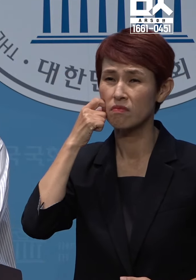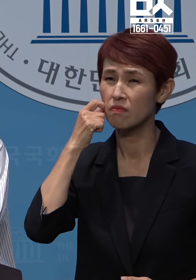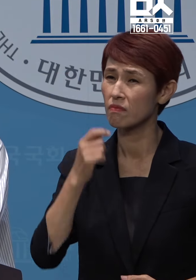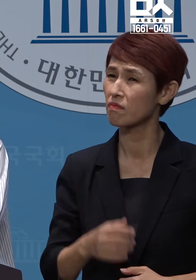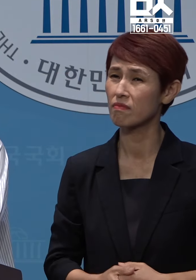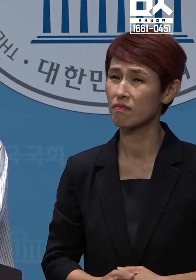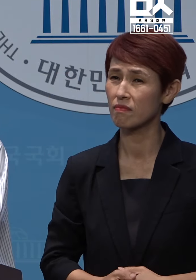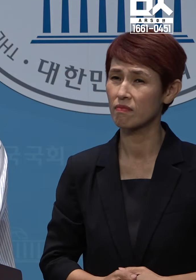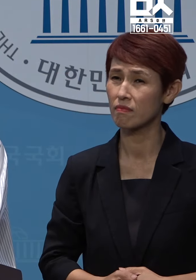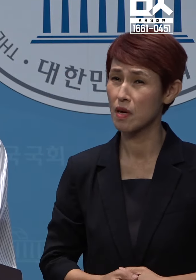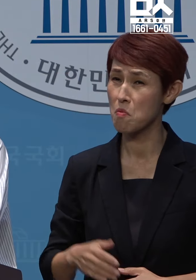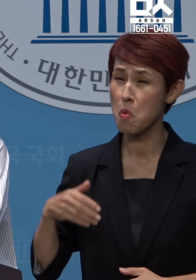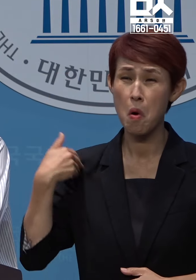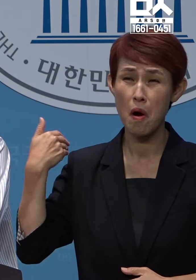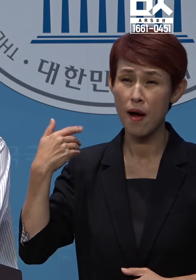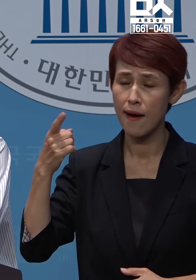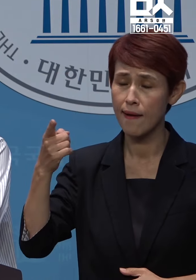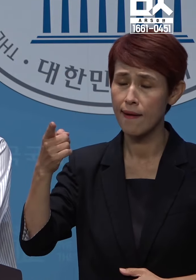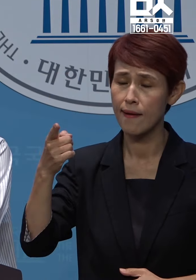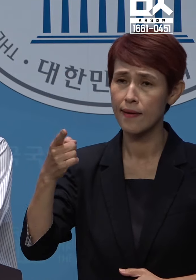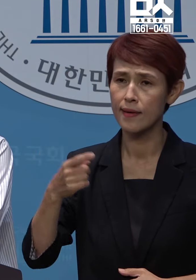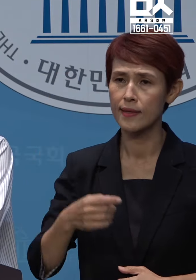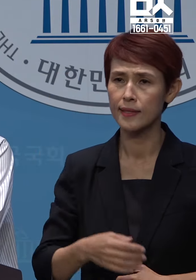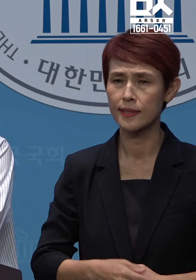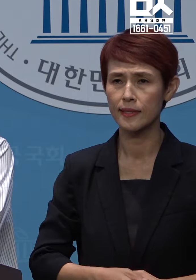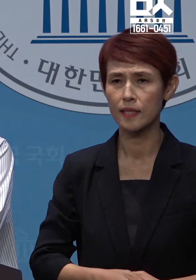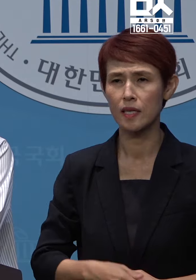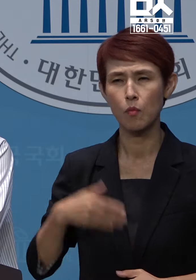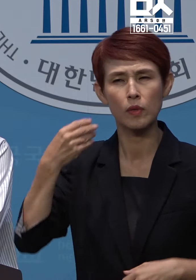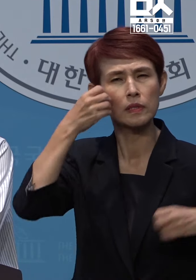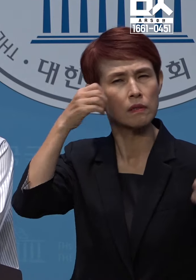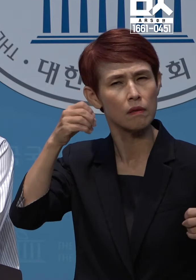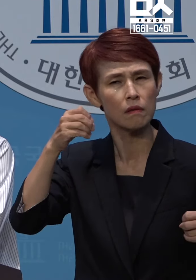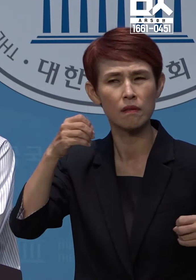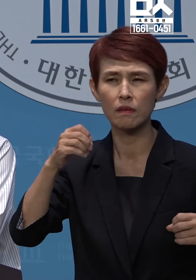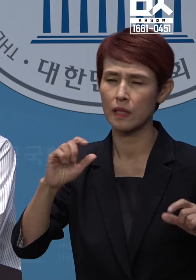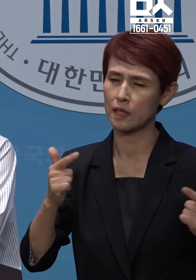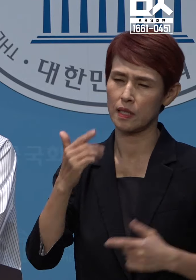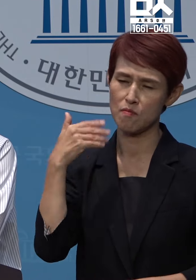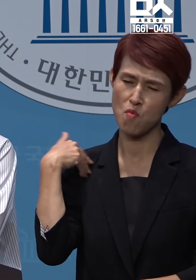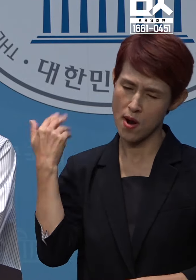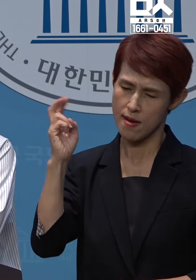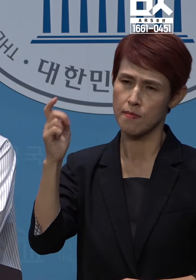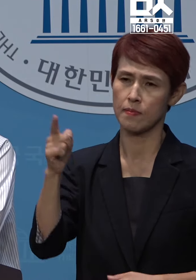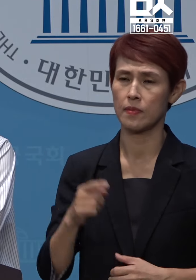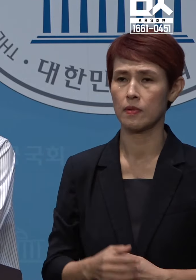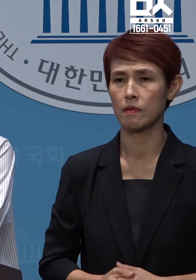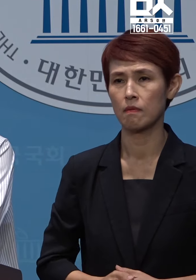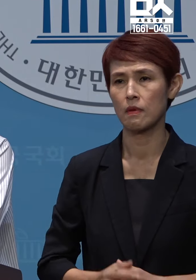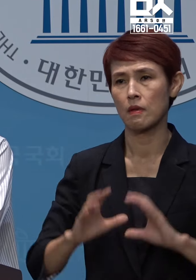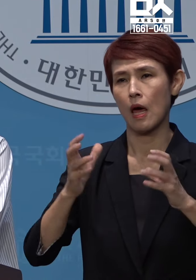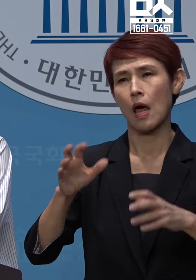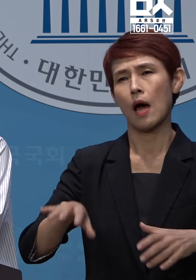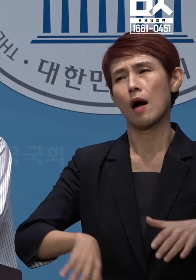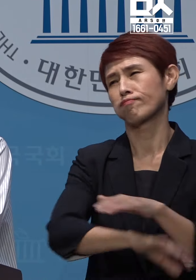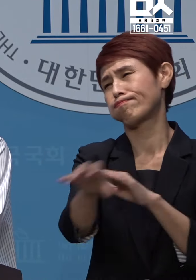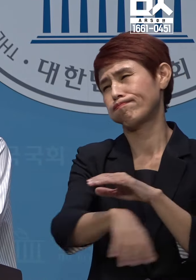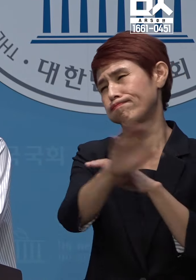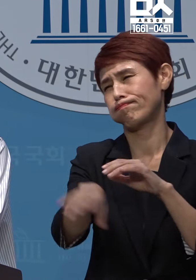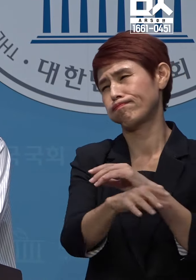애 모르는 적합니다 아니 모르는 것 같습니다 나라가 엉망이 되고